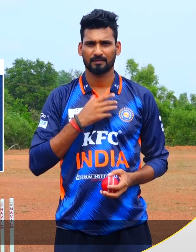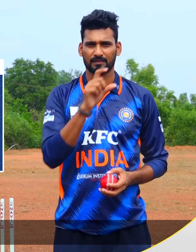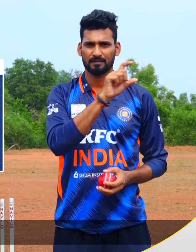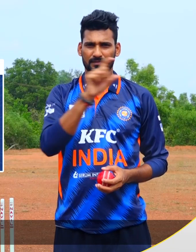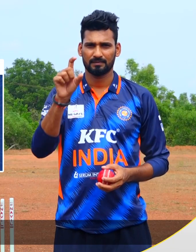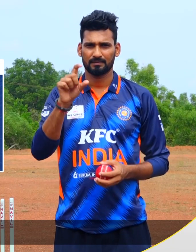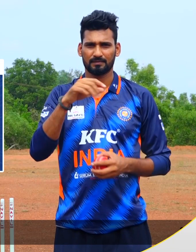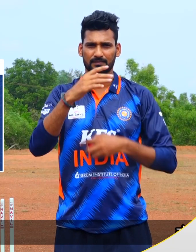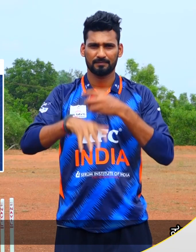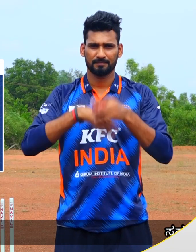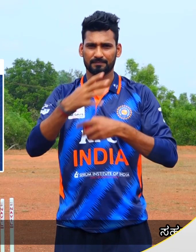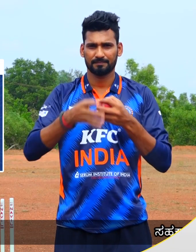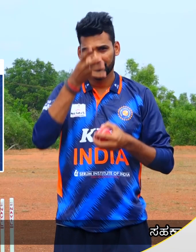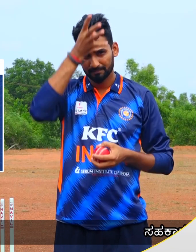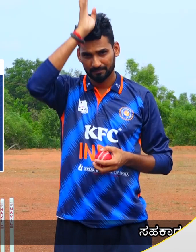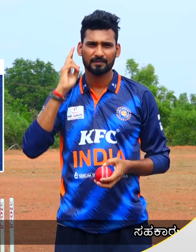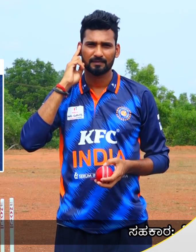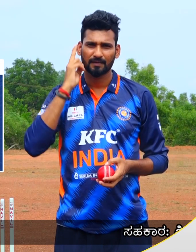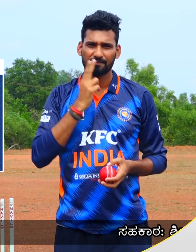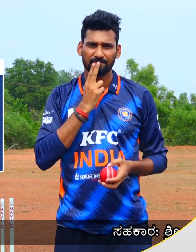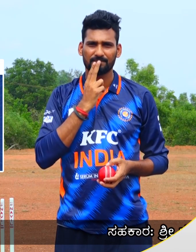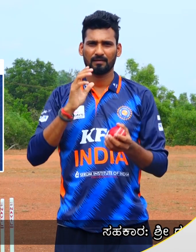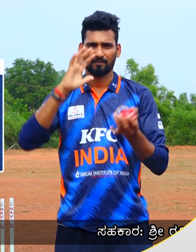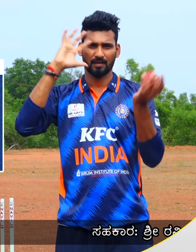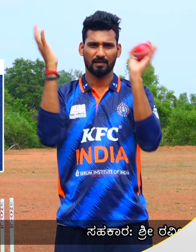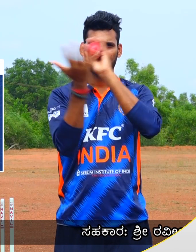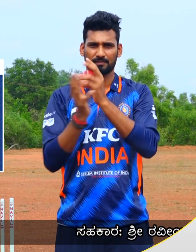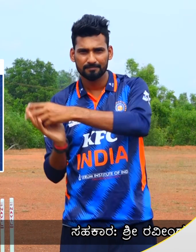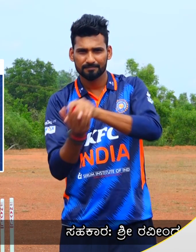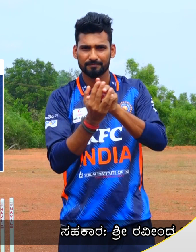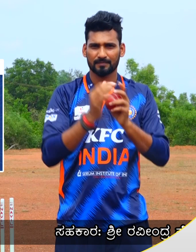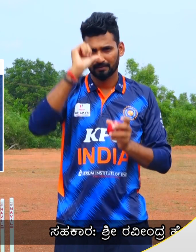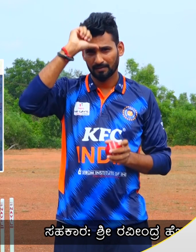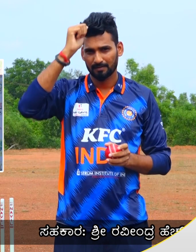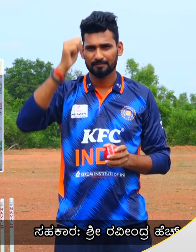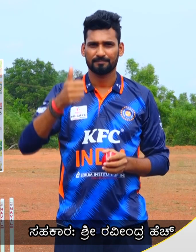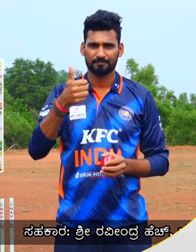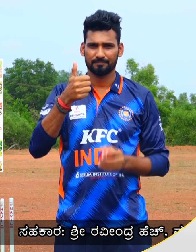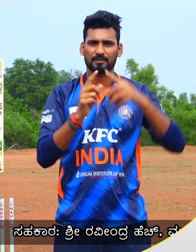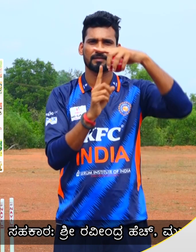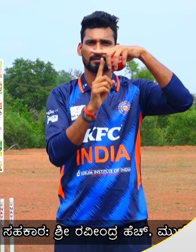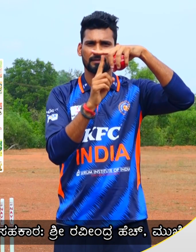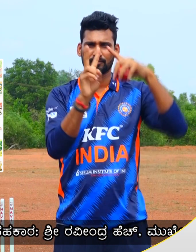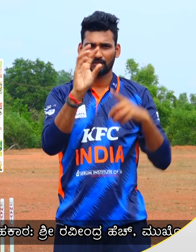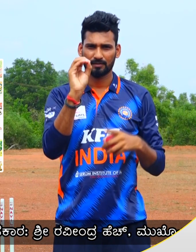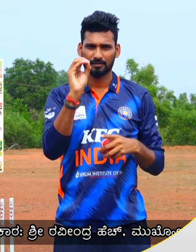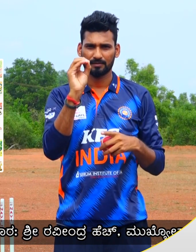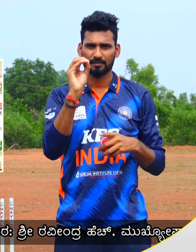ನಾನು ಪೃಥ್ವಿರಾಜ್ ಶೆಟ್ಟಿ. ಡೆಫ್ ಇಂಟರ್ನ್ಯಾಷನಲ್ ಕ್ರಿಕೆಟ್ ಕೌನ್ಸಿಲ್ T20 ಚಾಂಪಿಯನ್